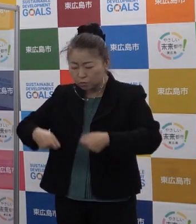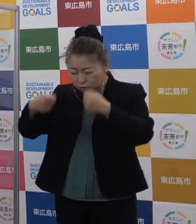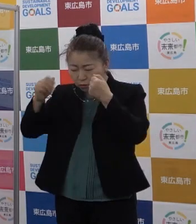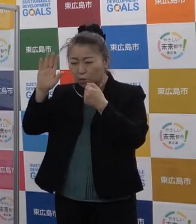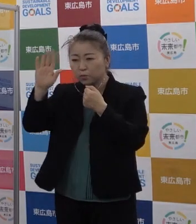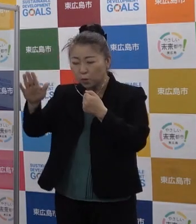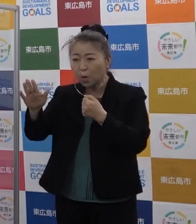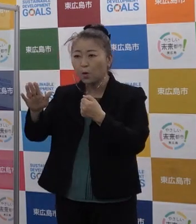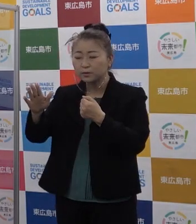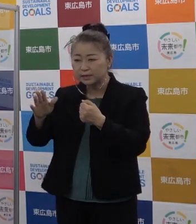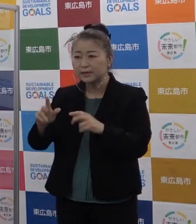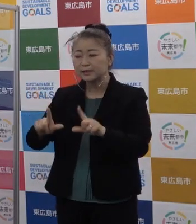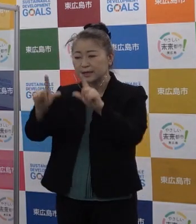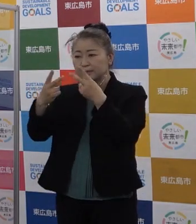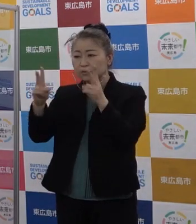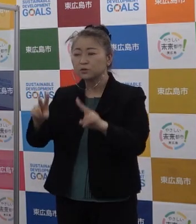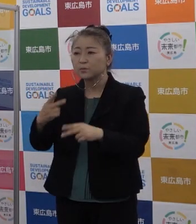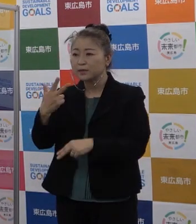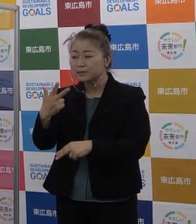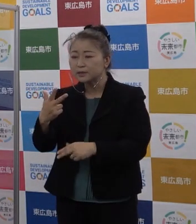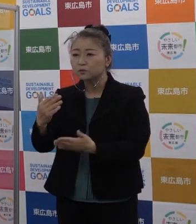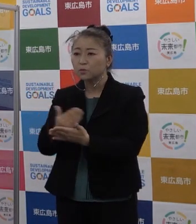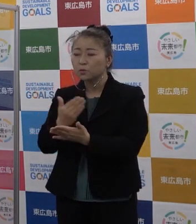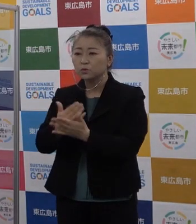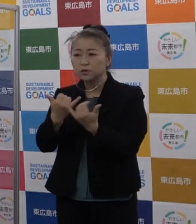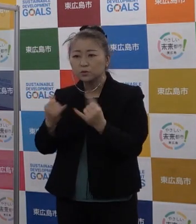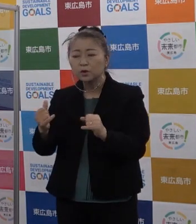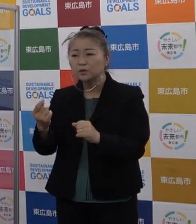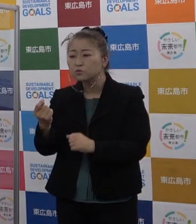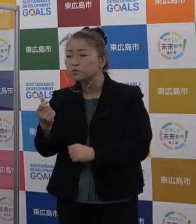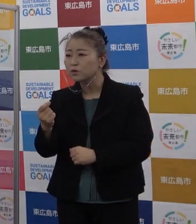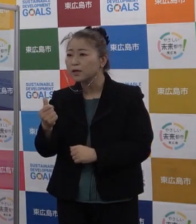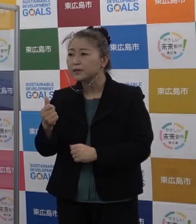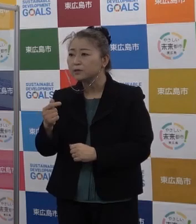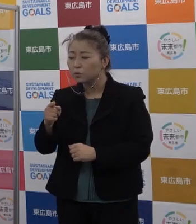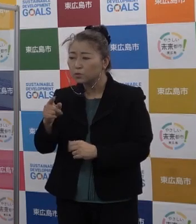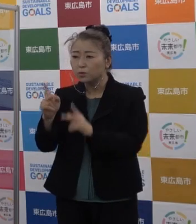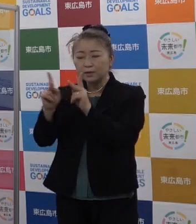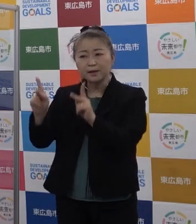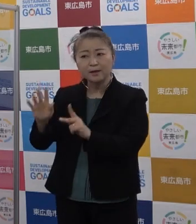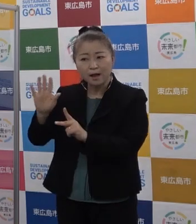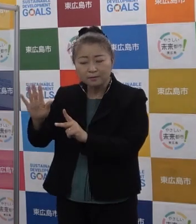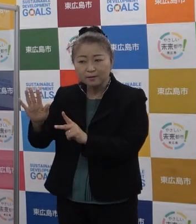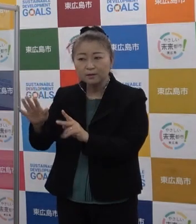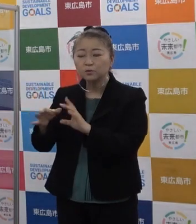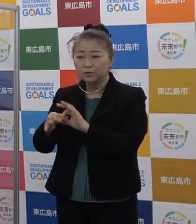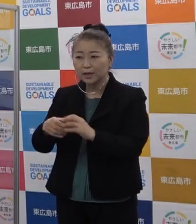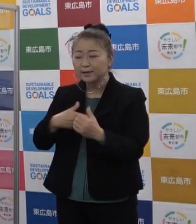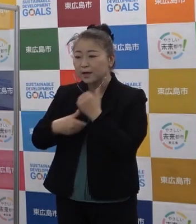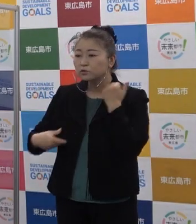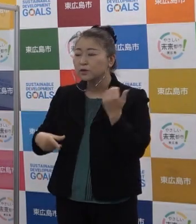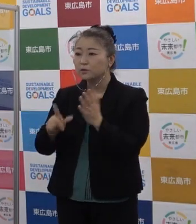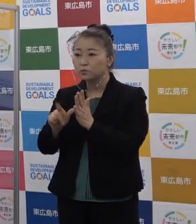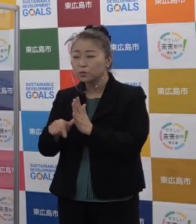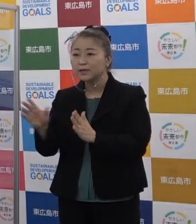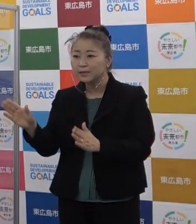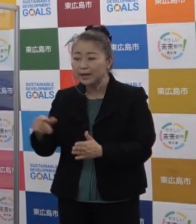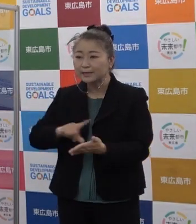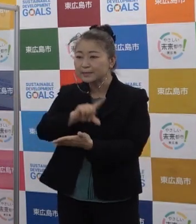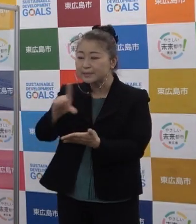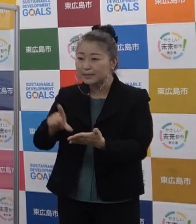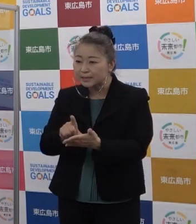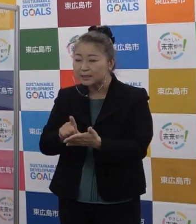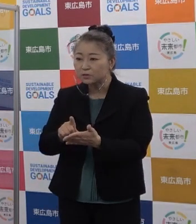いというのもかねてから課題であり、学生時代から地域との関わりをしっかり持っておくという必要性という